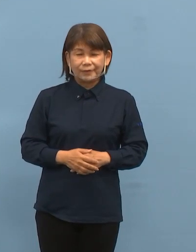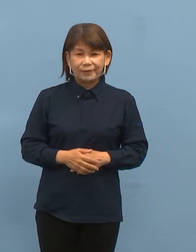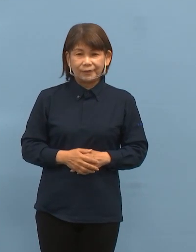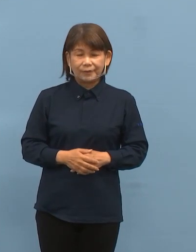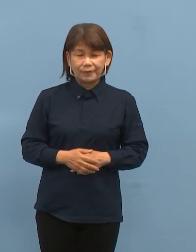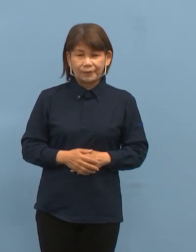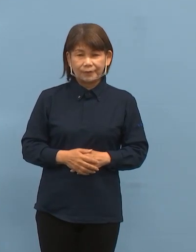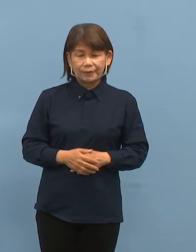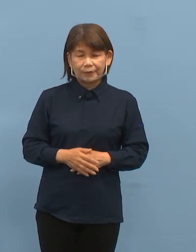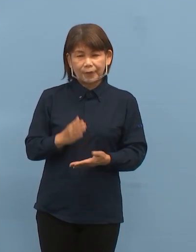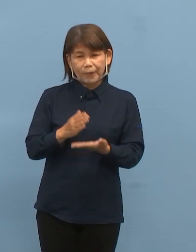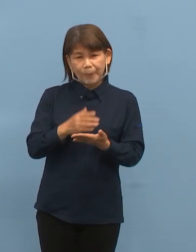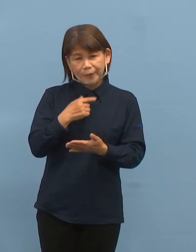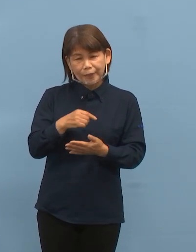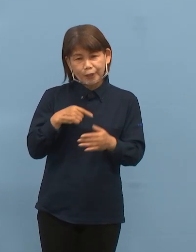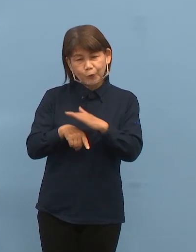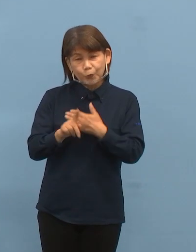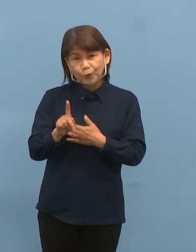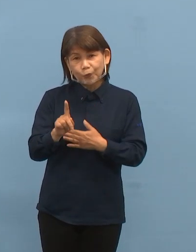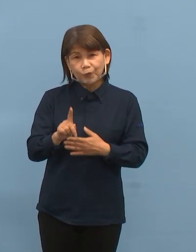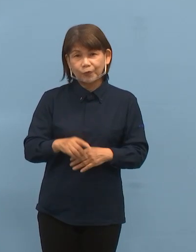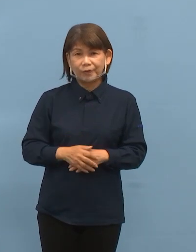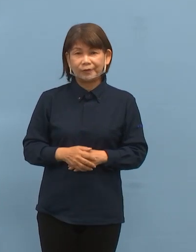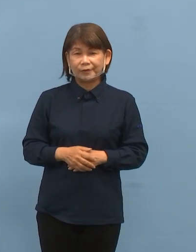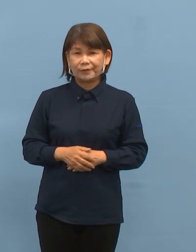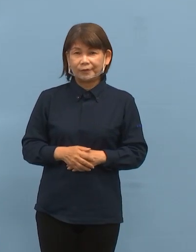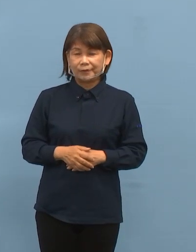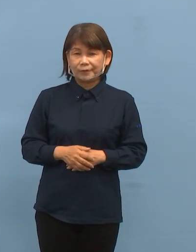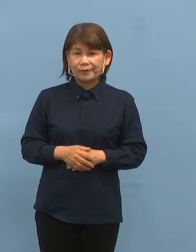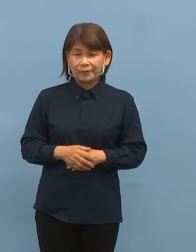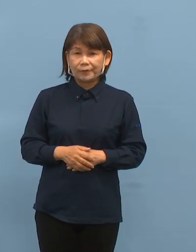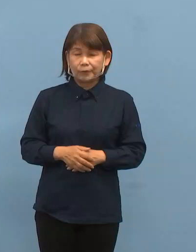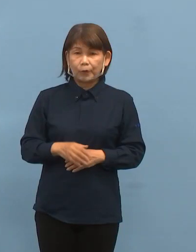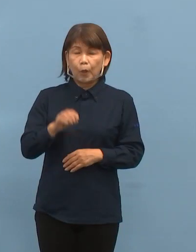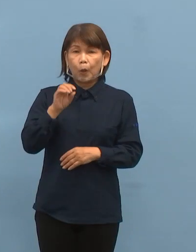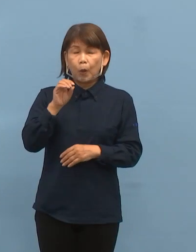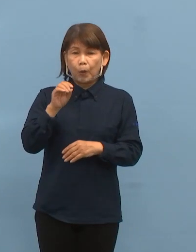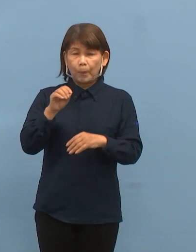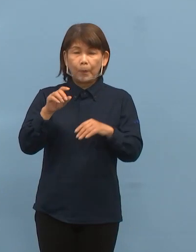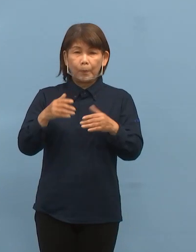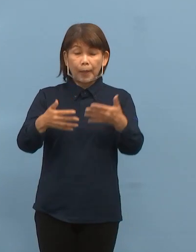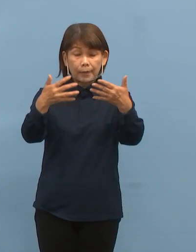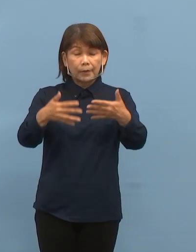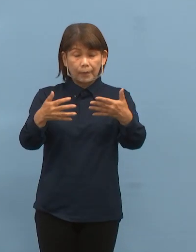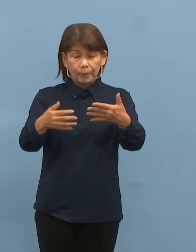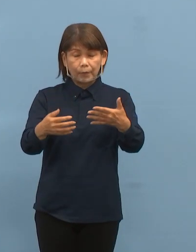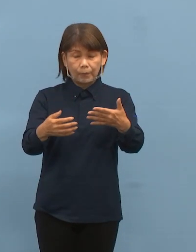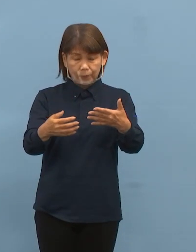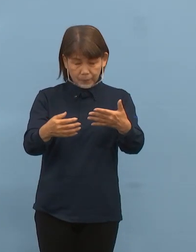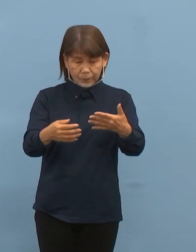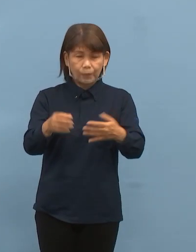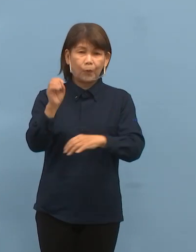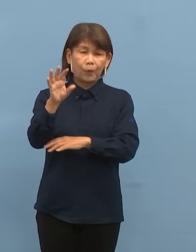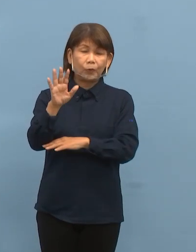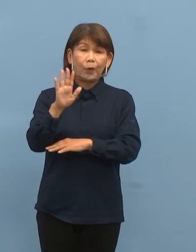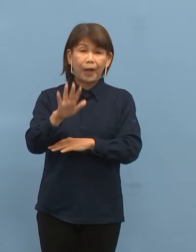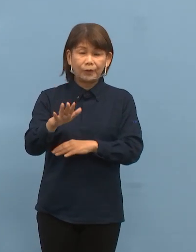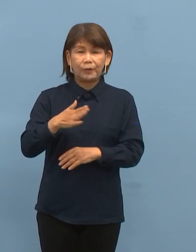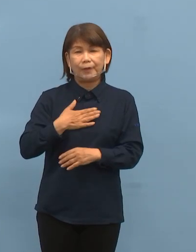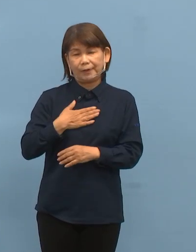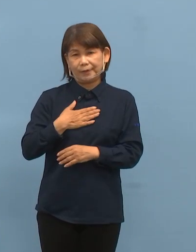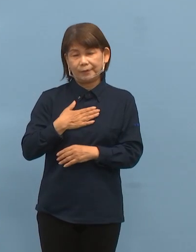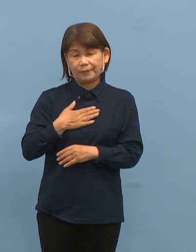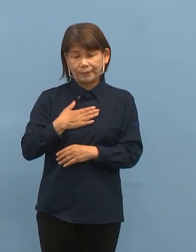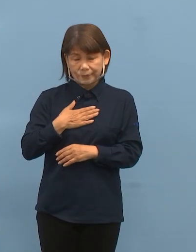理由も教えてお願いしますか。 そういった報道があるというふうには聞いてはおりますけれども、具体的にここの